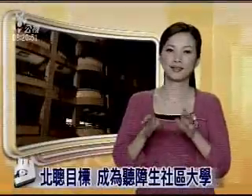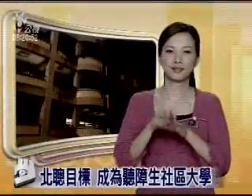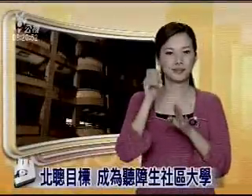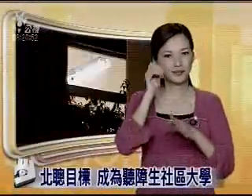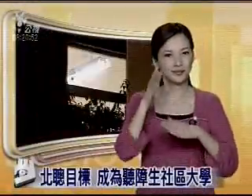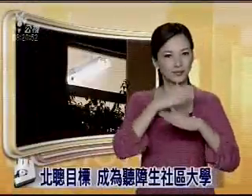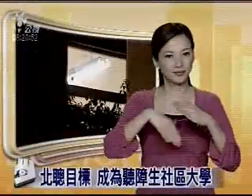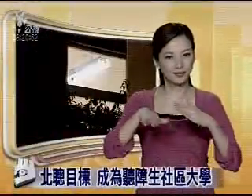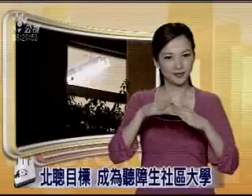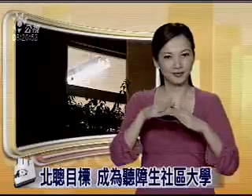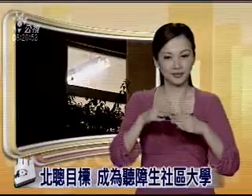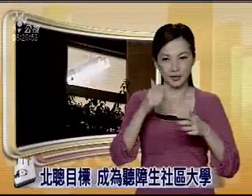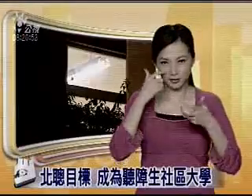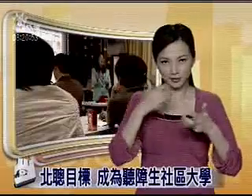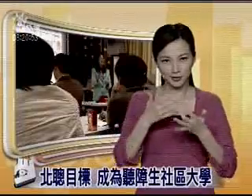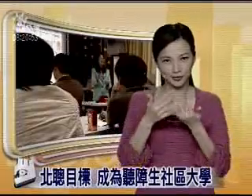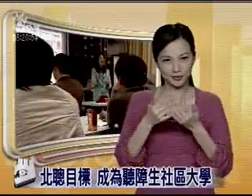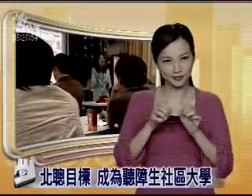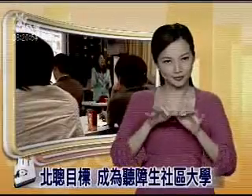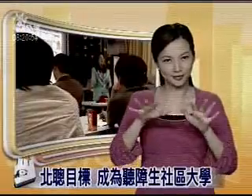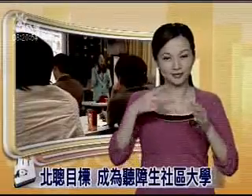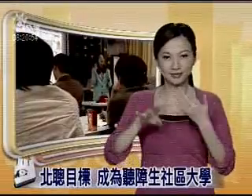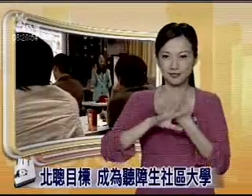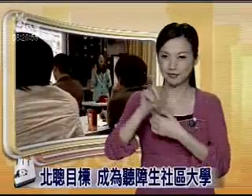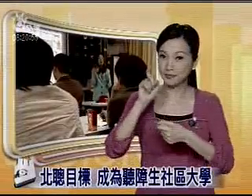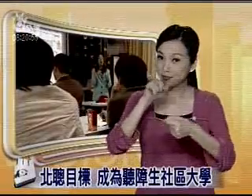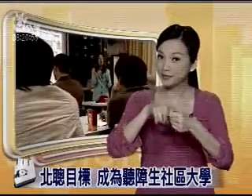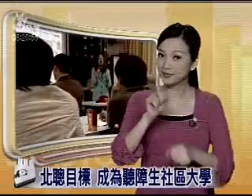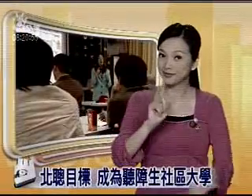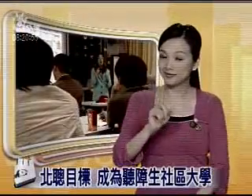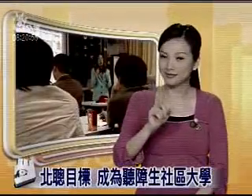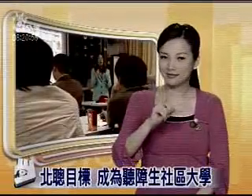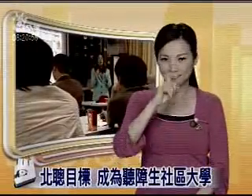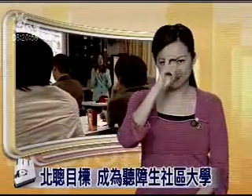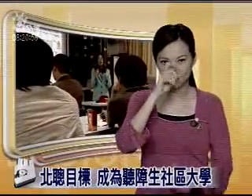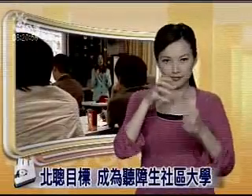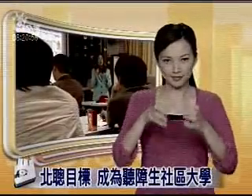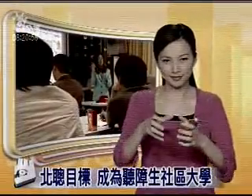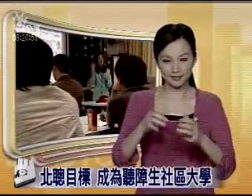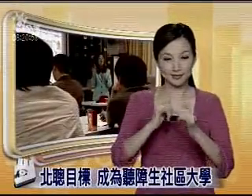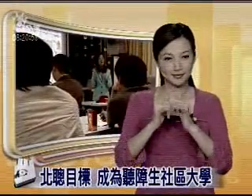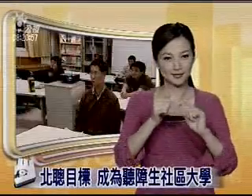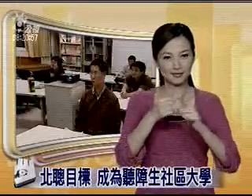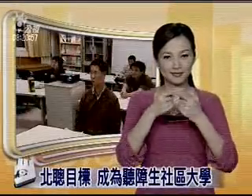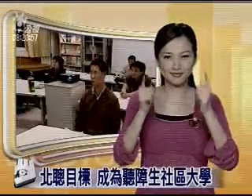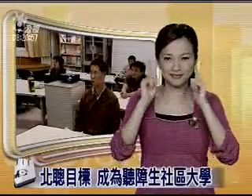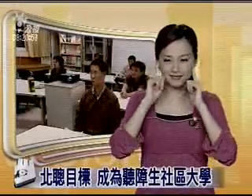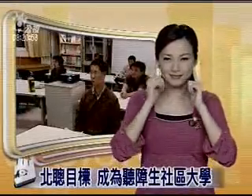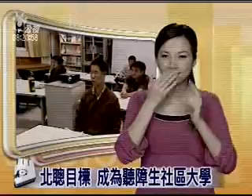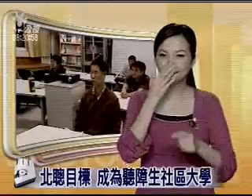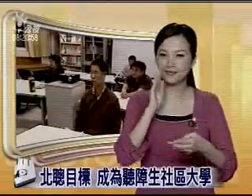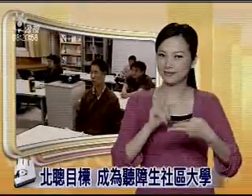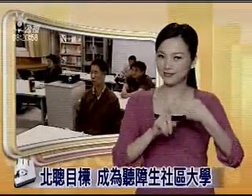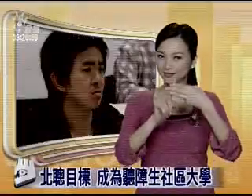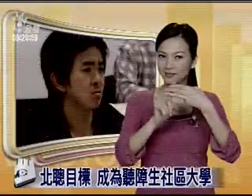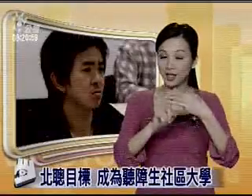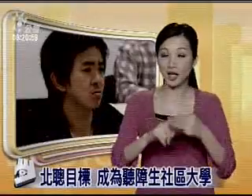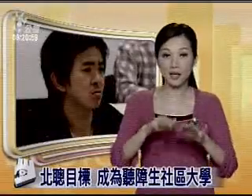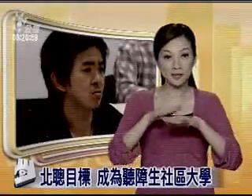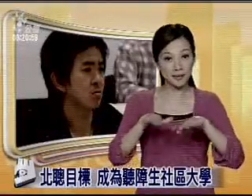北聪除了重视学生的发展之外，还有一个目标是要成为听障生为主的社区大学。虽然傍晚学